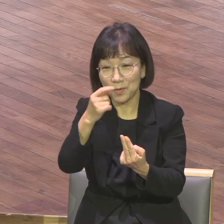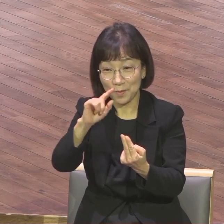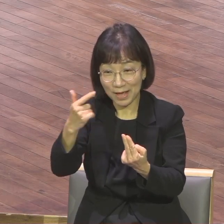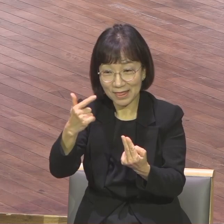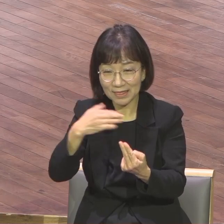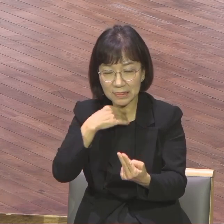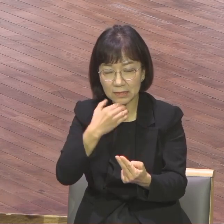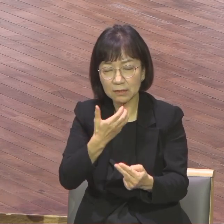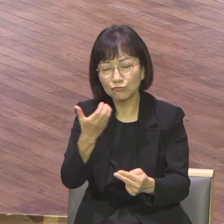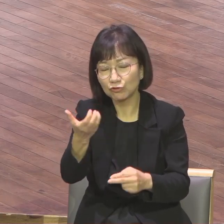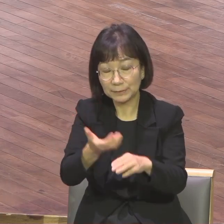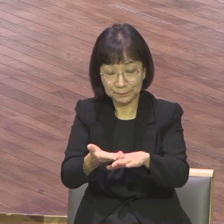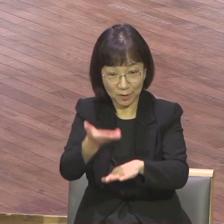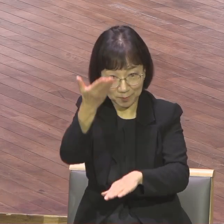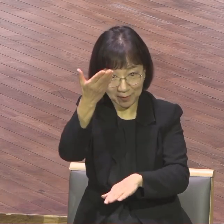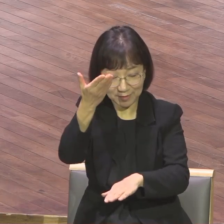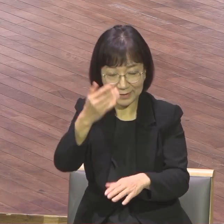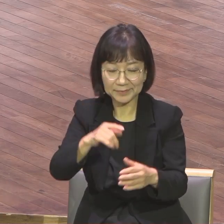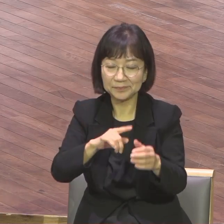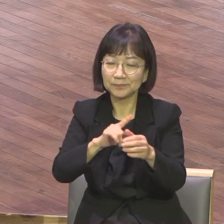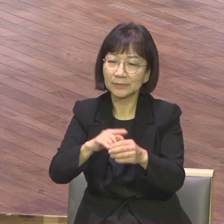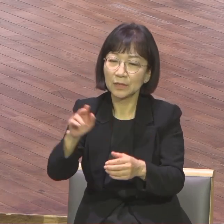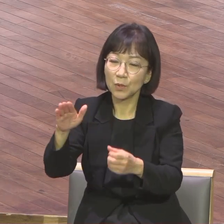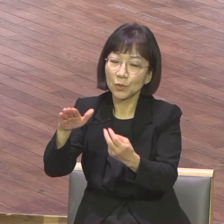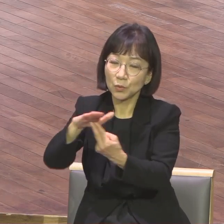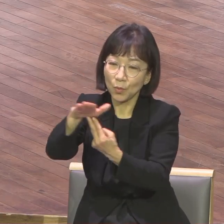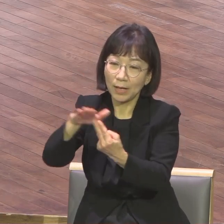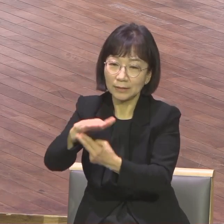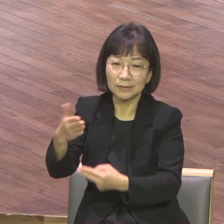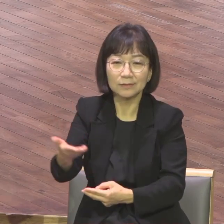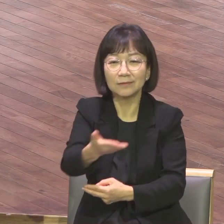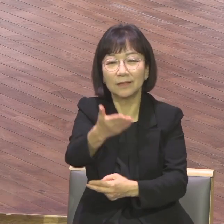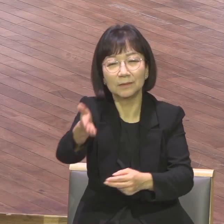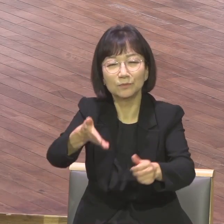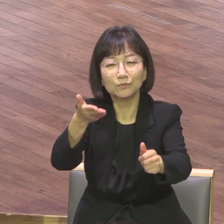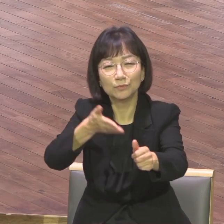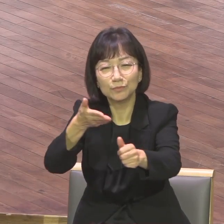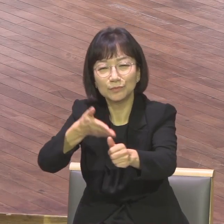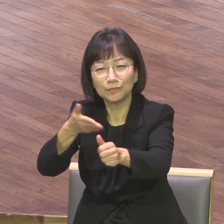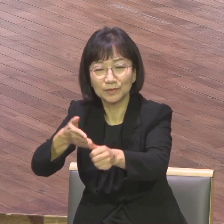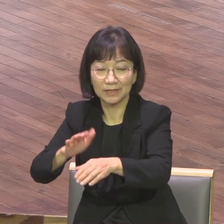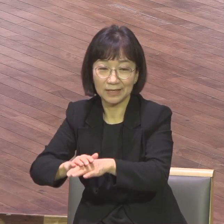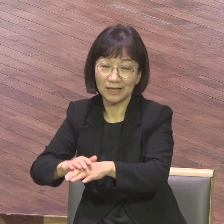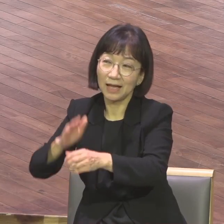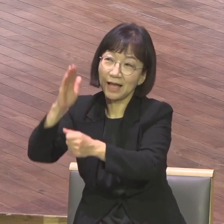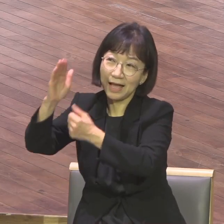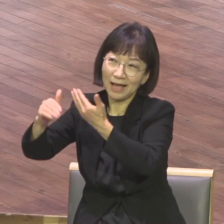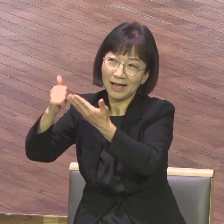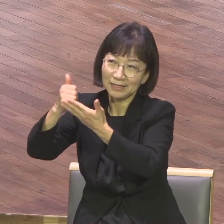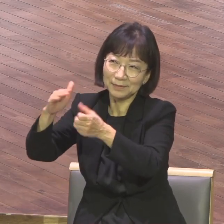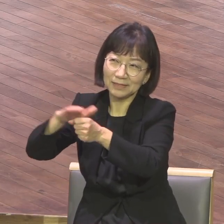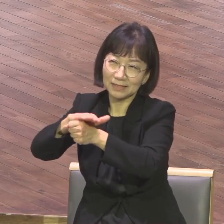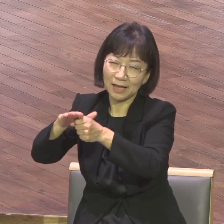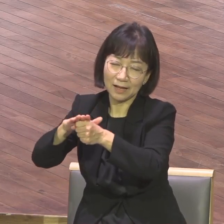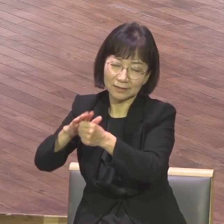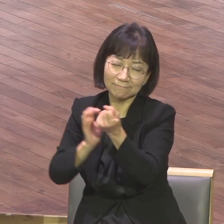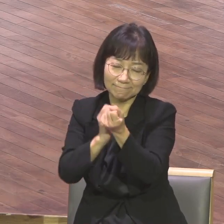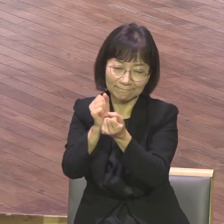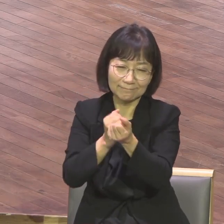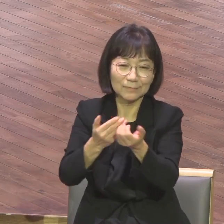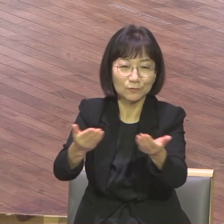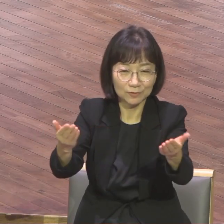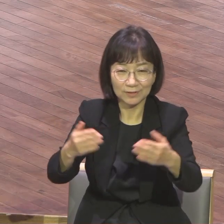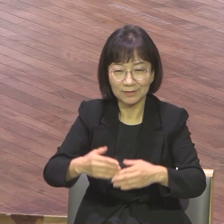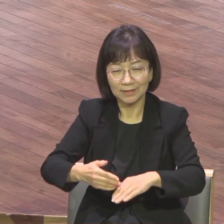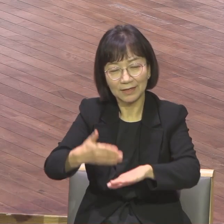이 체험을 한 요한이 우리에게 권하고 있잖아요. 하나님의 사랑이 이런 것이라고. 감사를